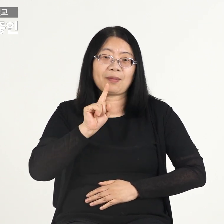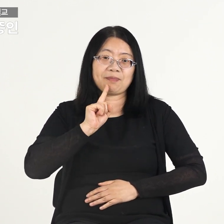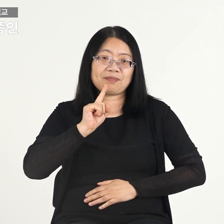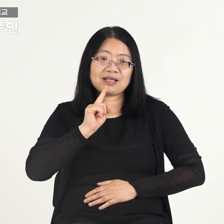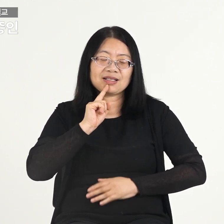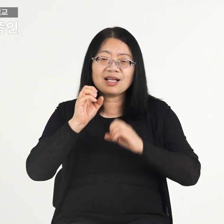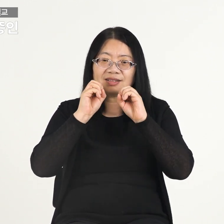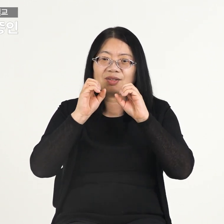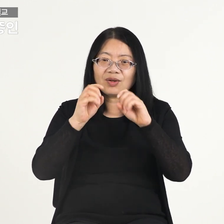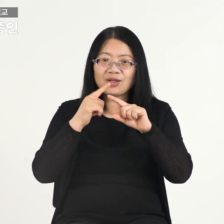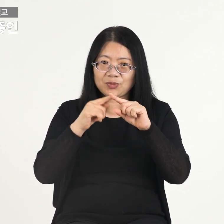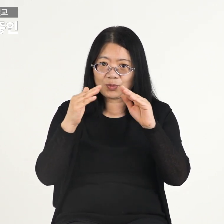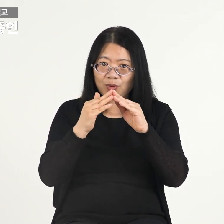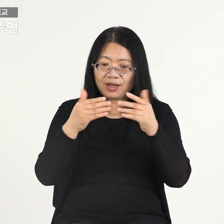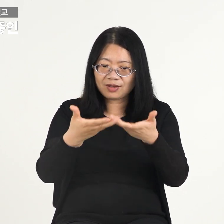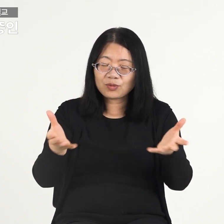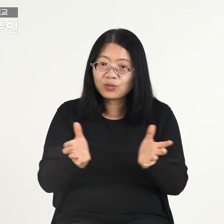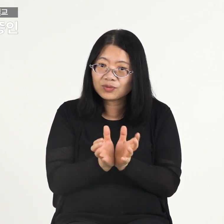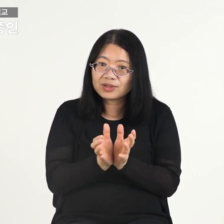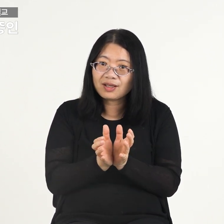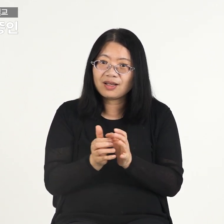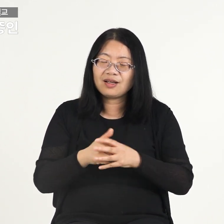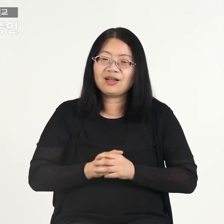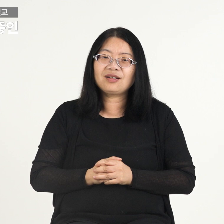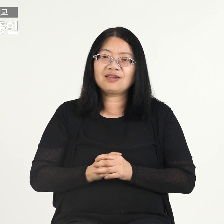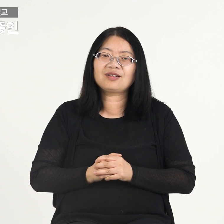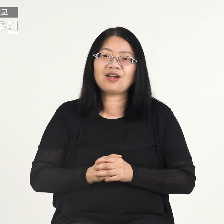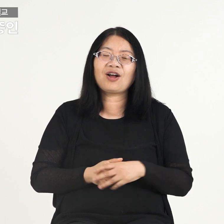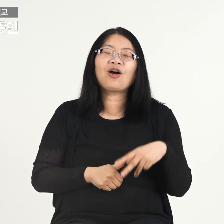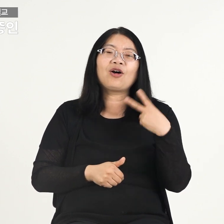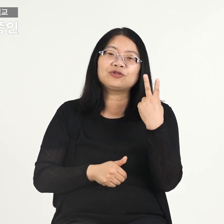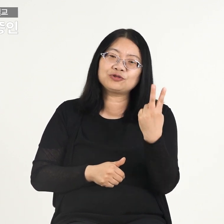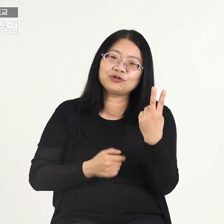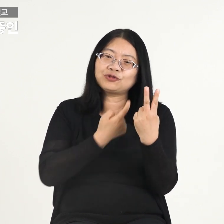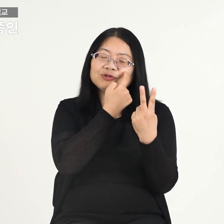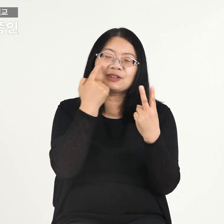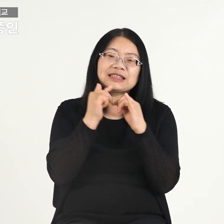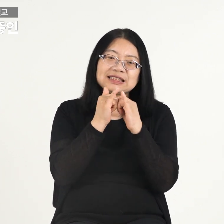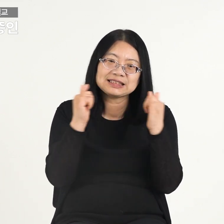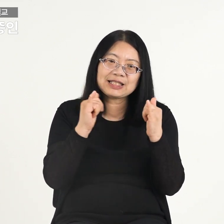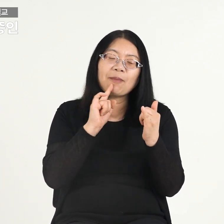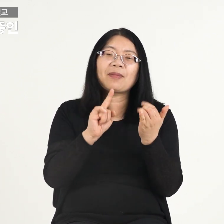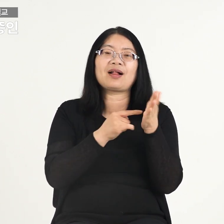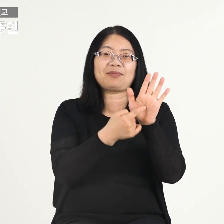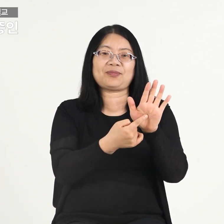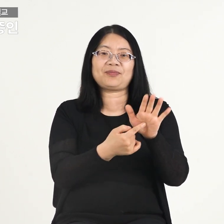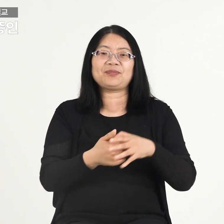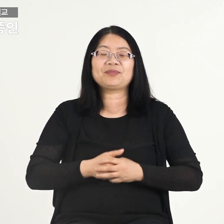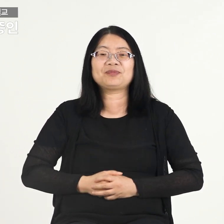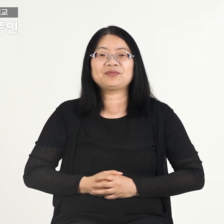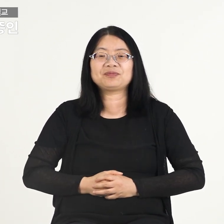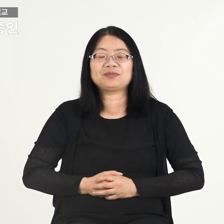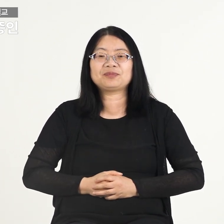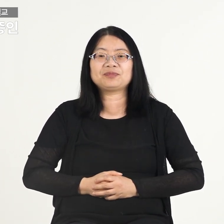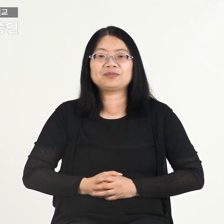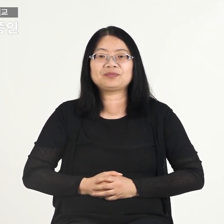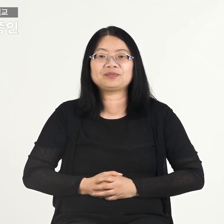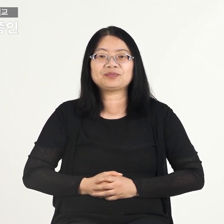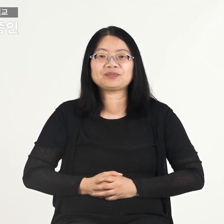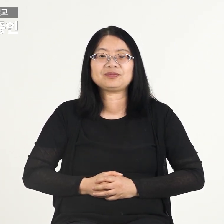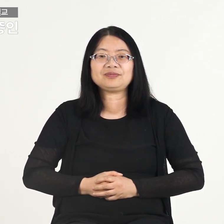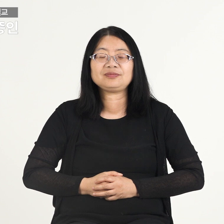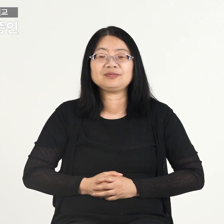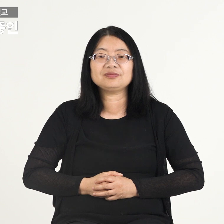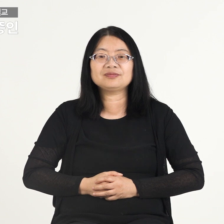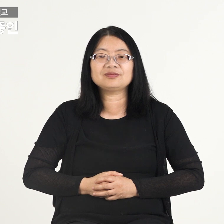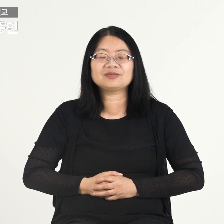말씀을 전하는 교회 공동체를 두 증인이라고 얘기하는 겁니다. 그러니까 물리적으로 한